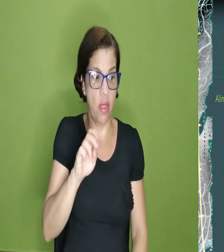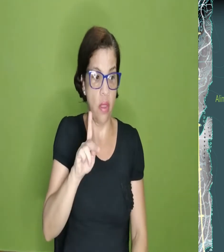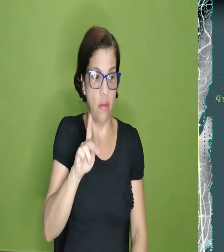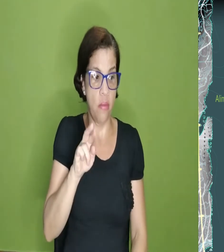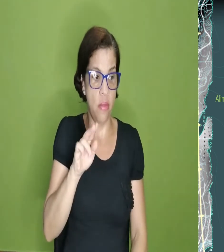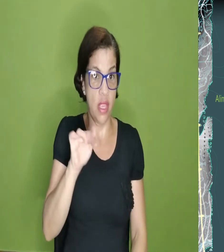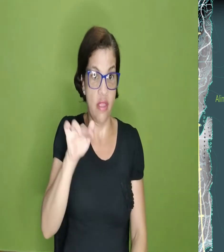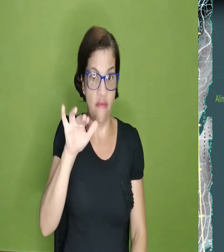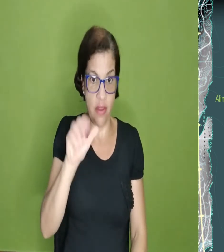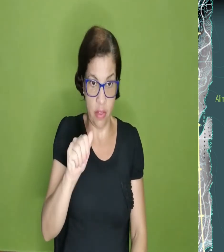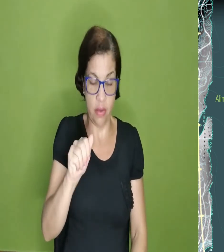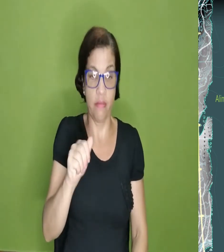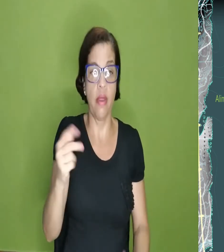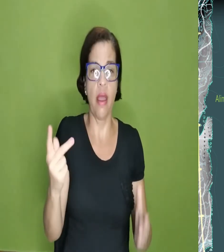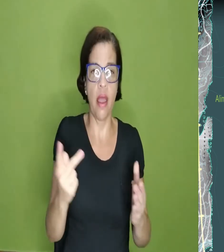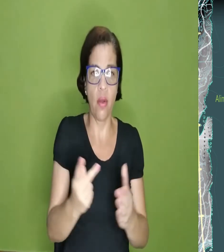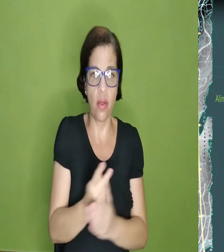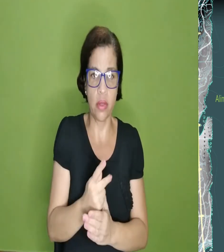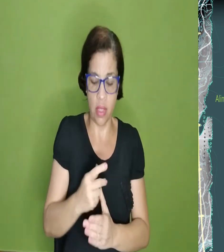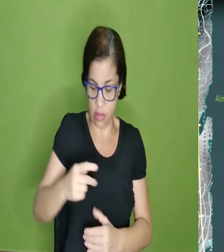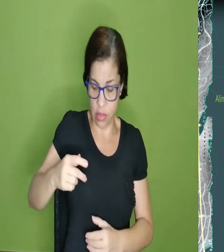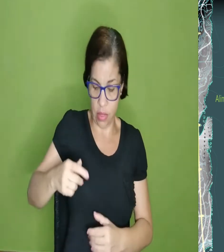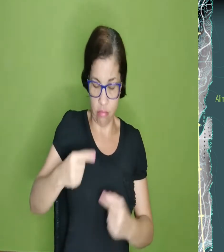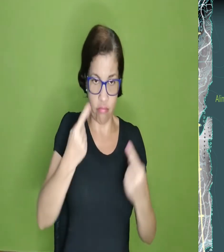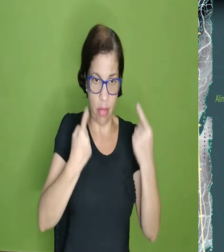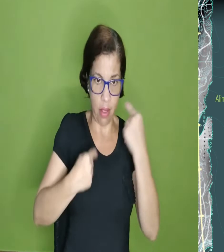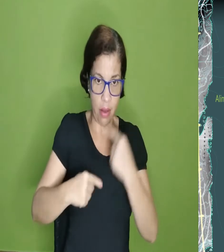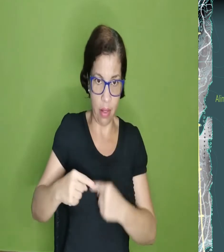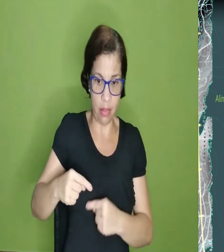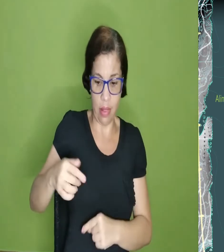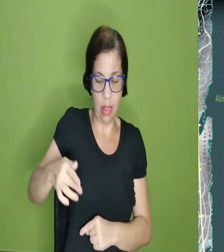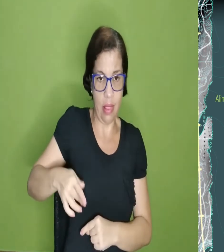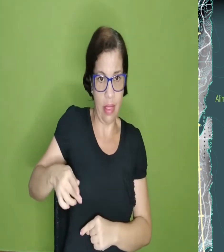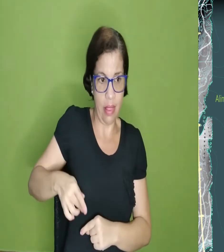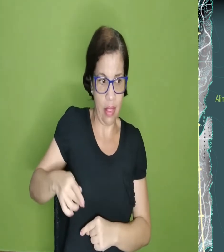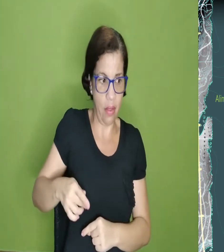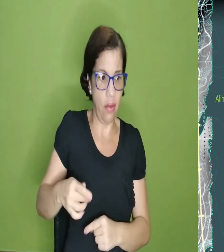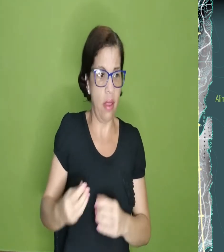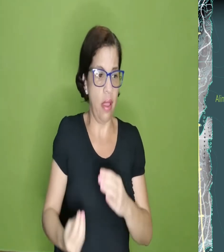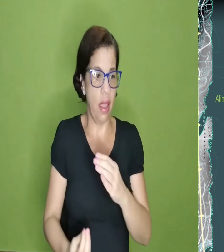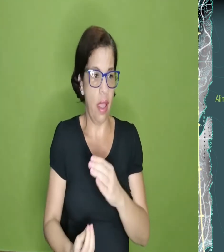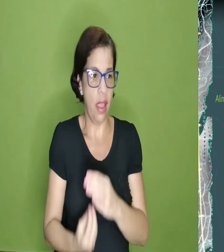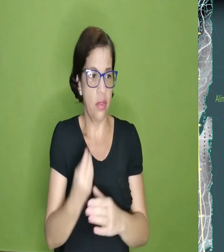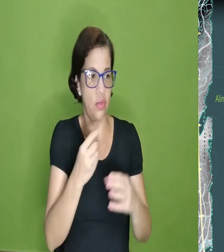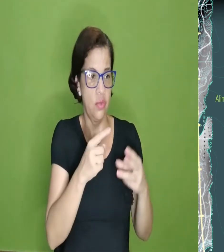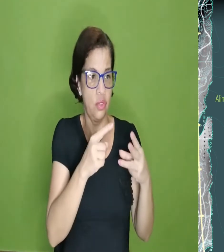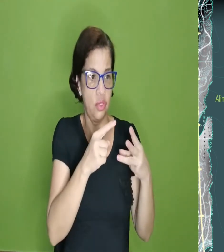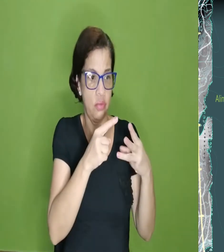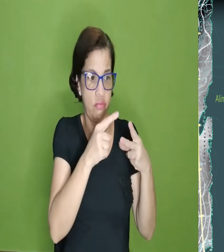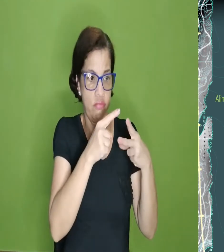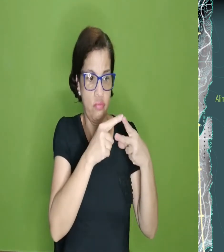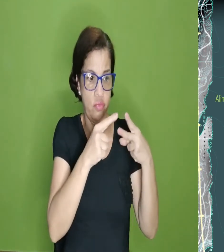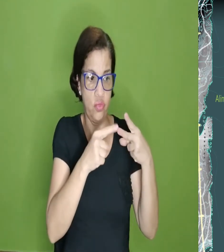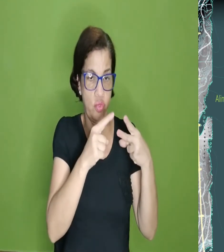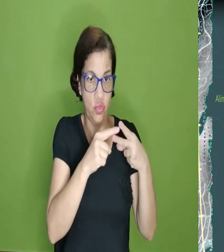das glândulas suprarrenais. A tirosina ainda dá origem à tiroxina e à triiodotironina,